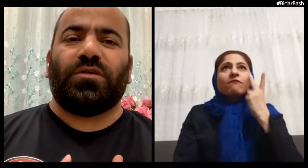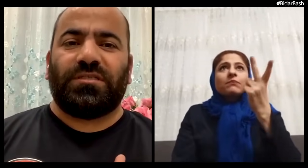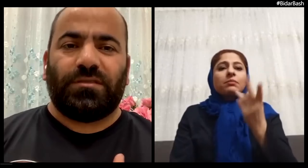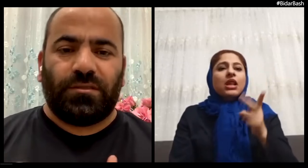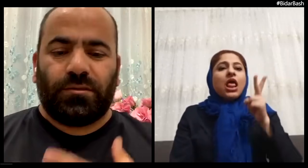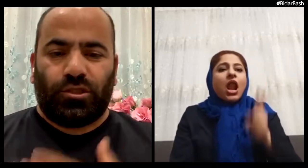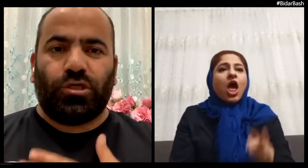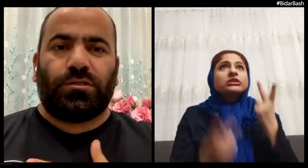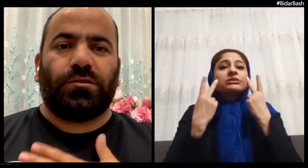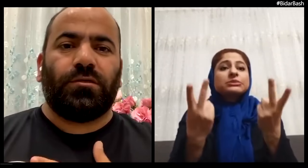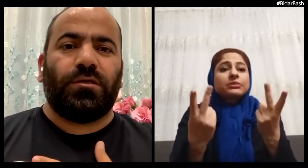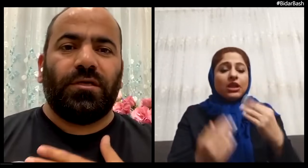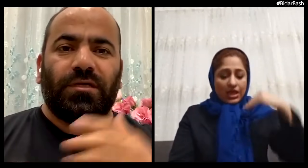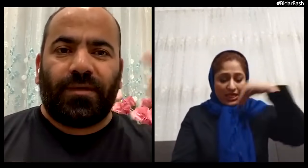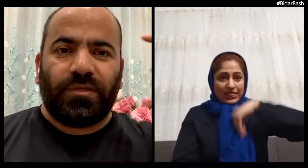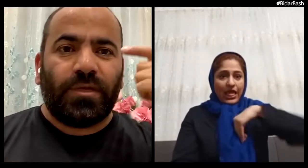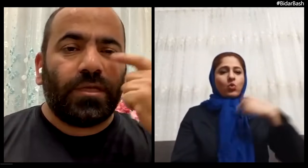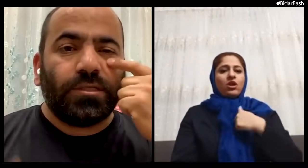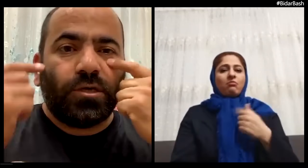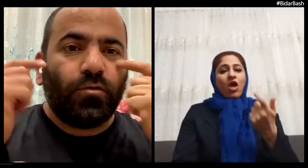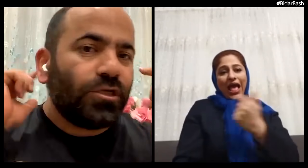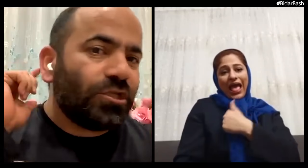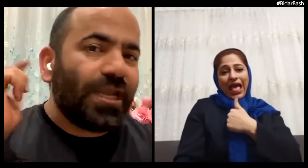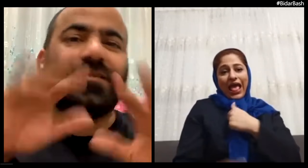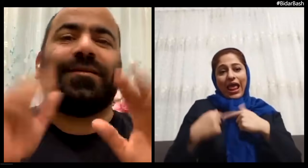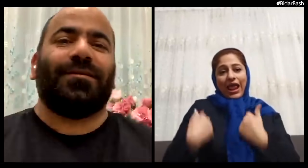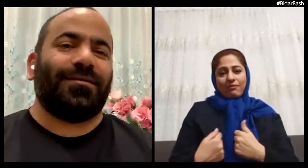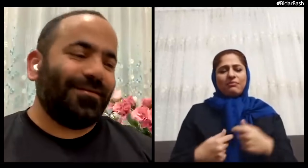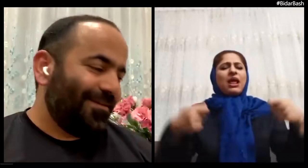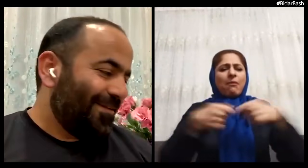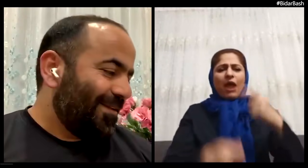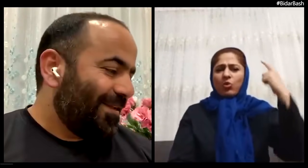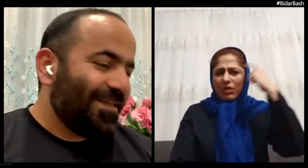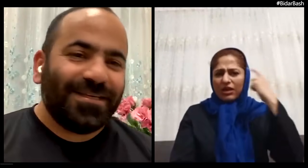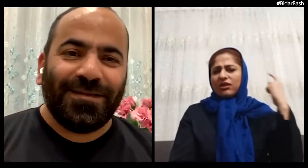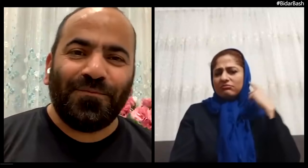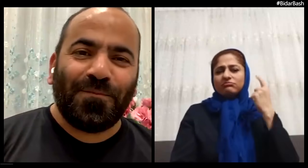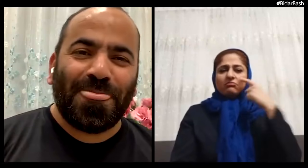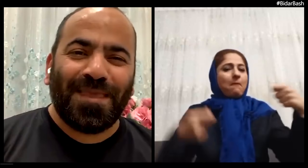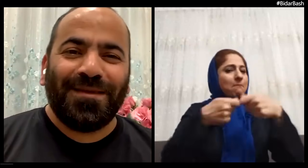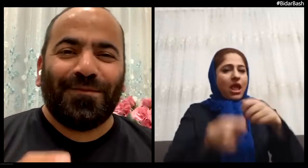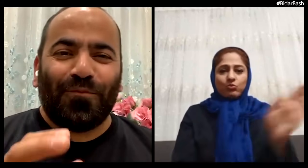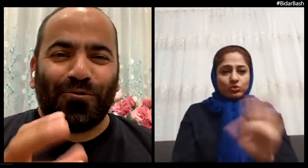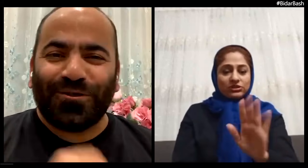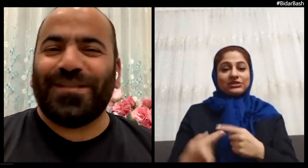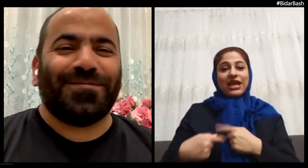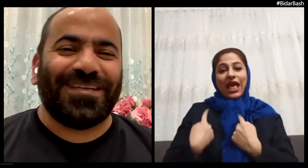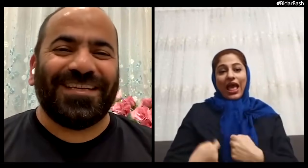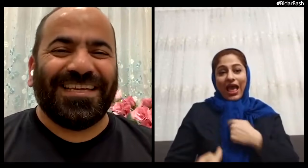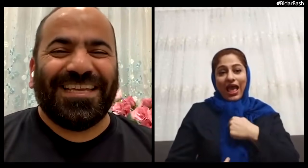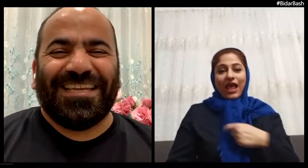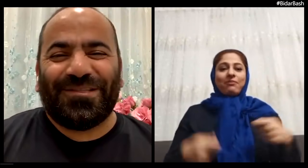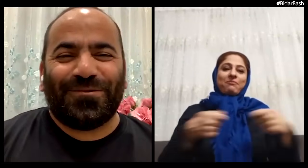درون ماست، اینجاست. ربطی به اینجا و اینجا نداره. اینه که ما